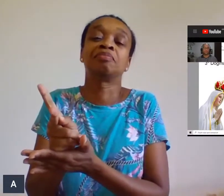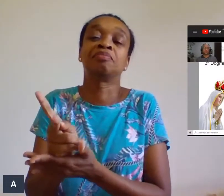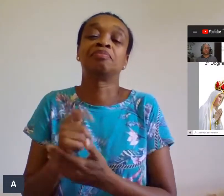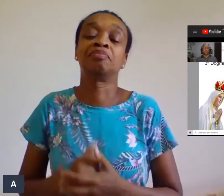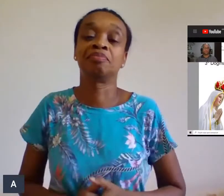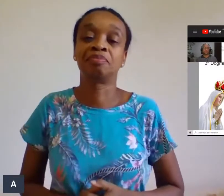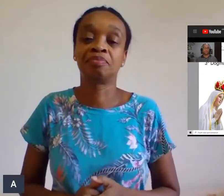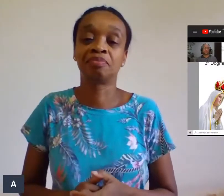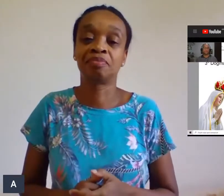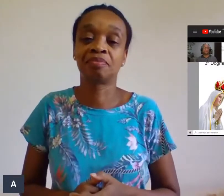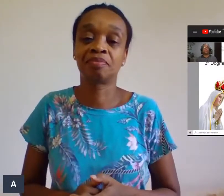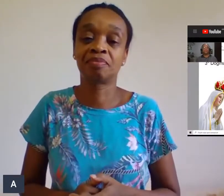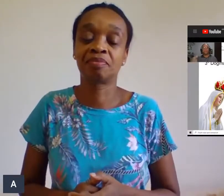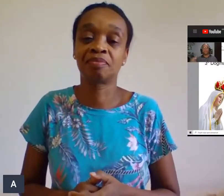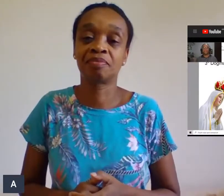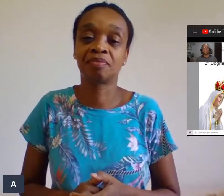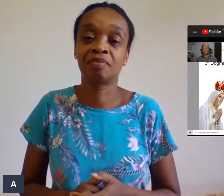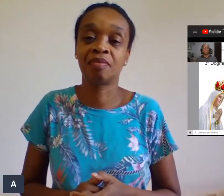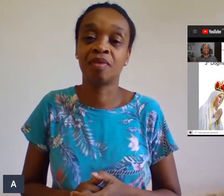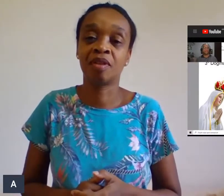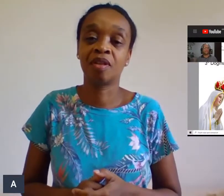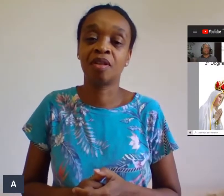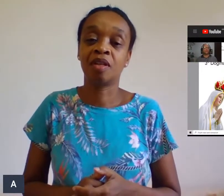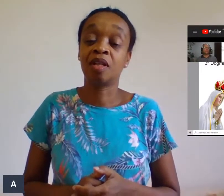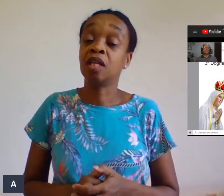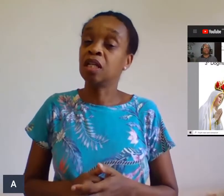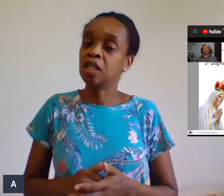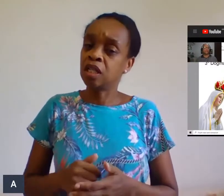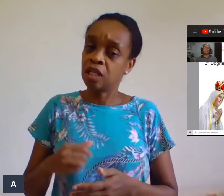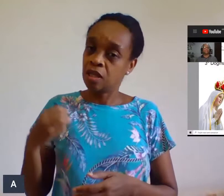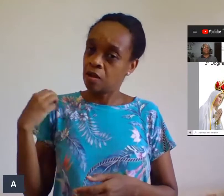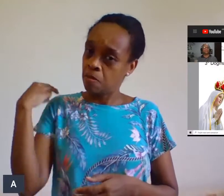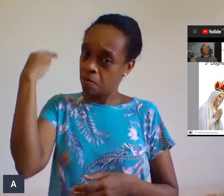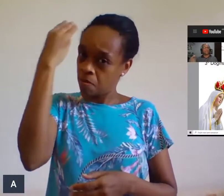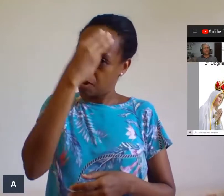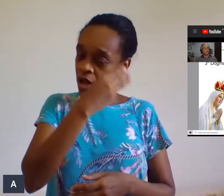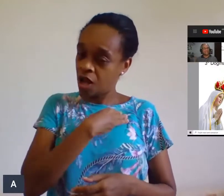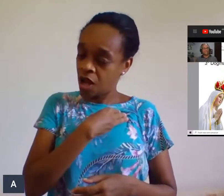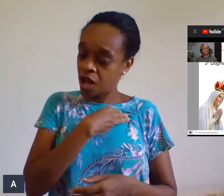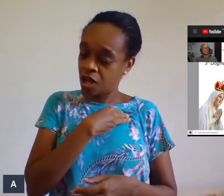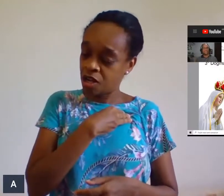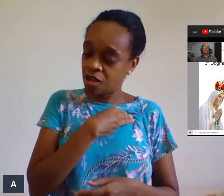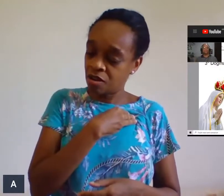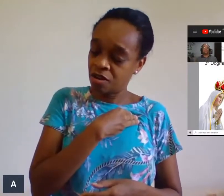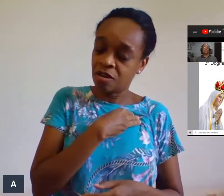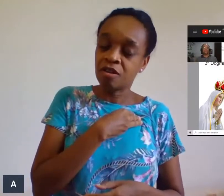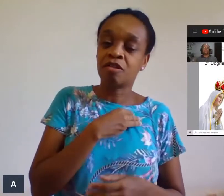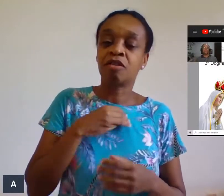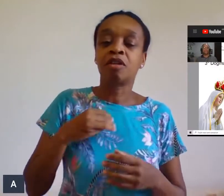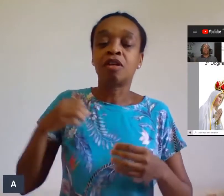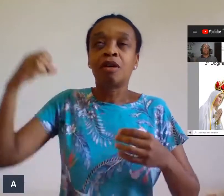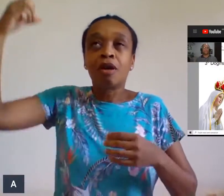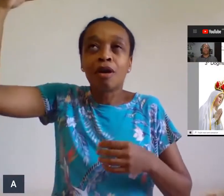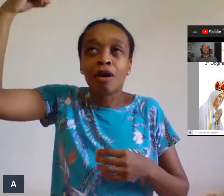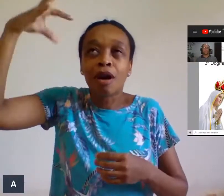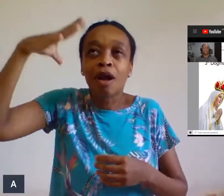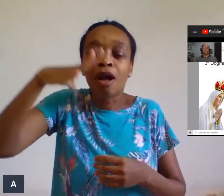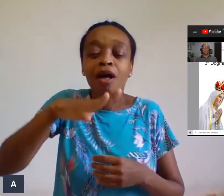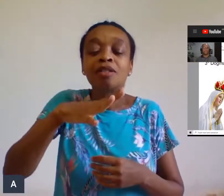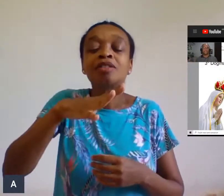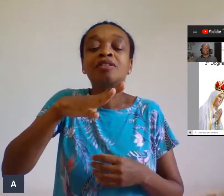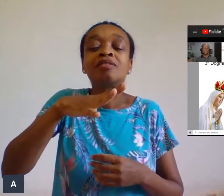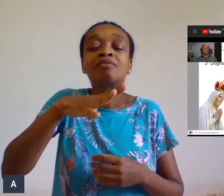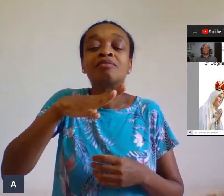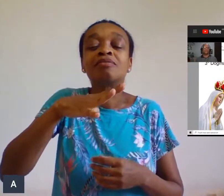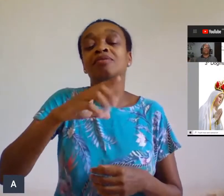original. No primeiro instante de sua conceição, por singular graça e privilégio de Deus